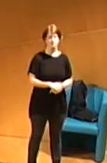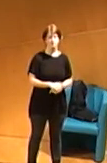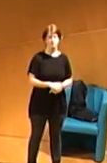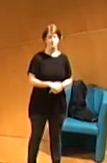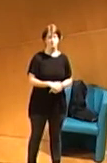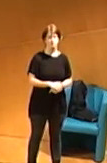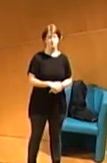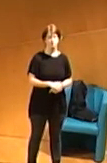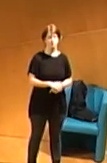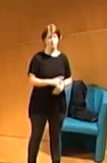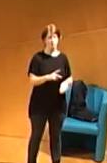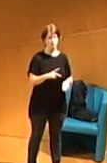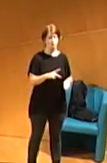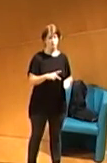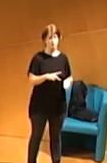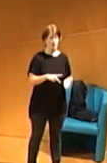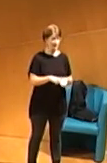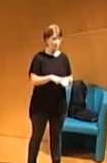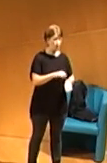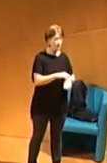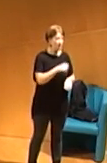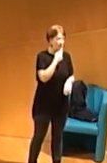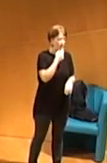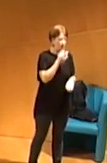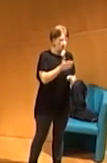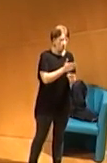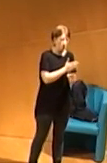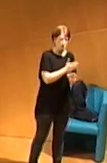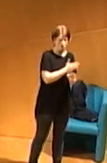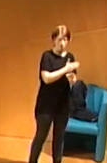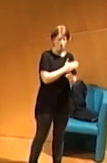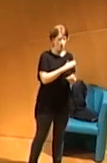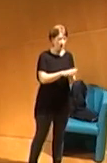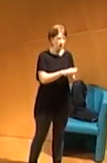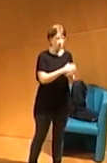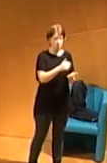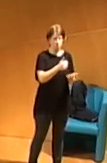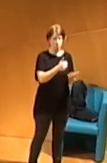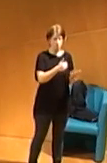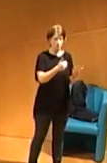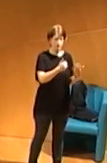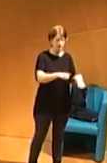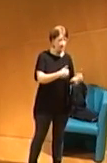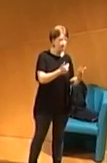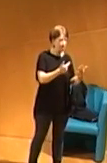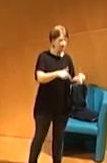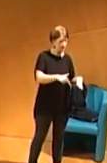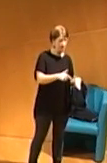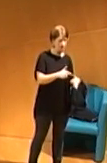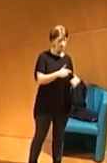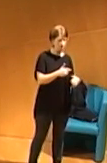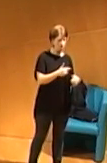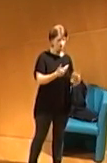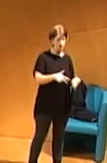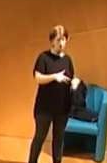commencer entre 16 et 18 ans. Il était très souvent fatigué, plutôt dépressif. Vu son âge, ils n'ont pas